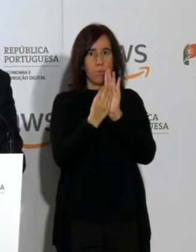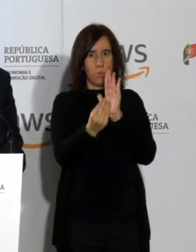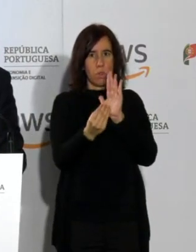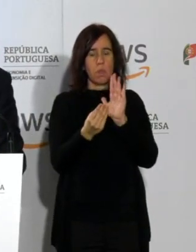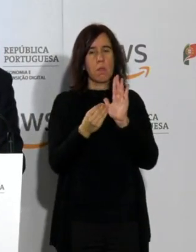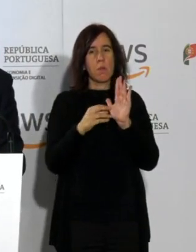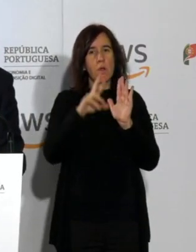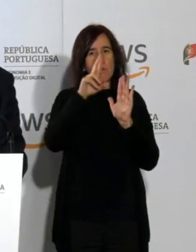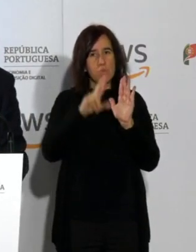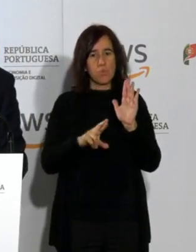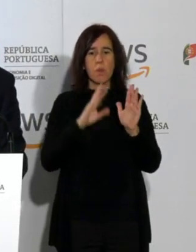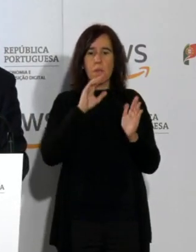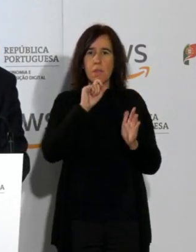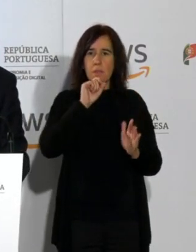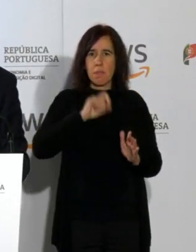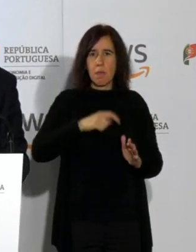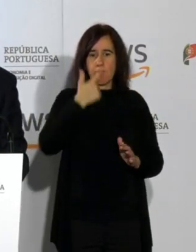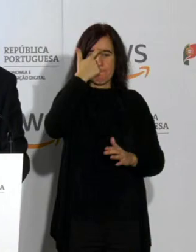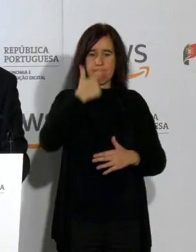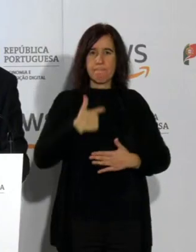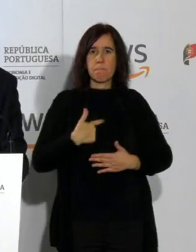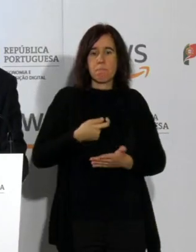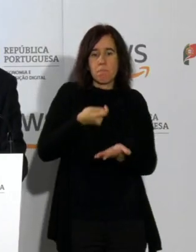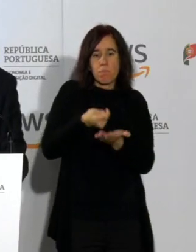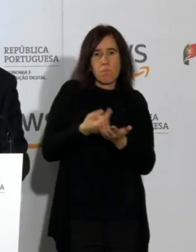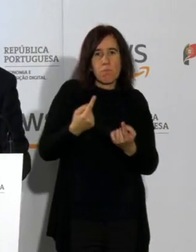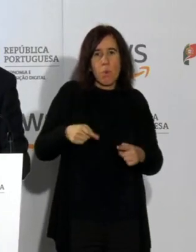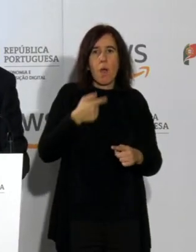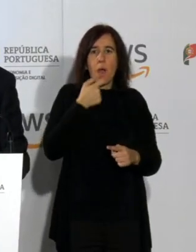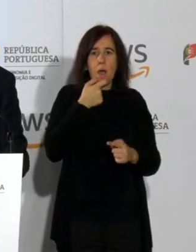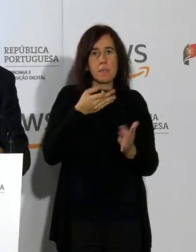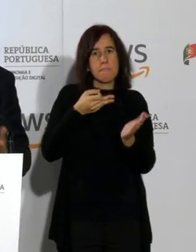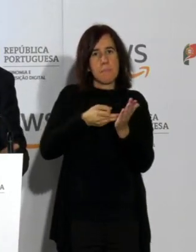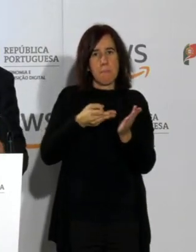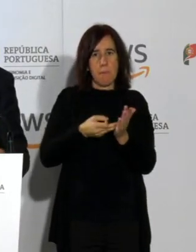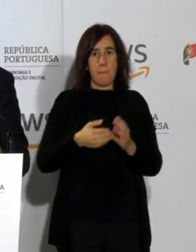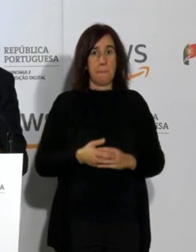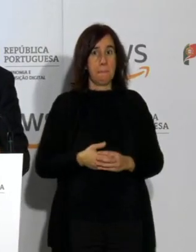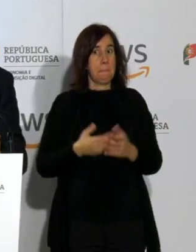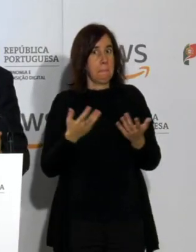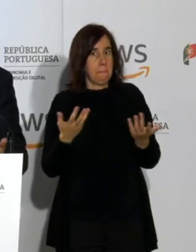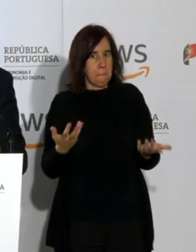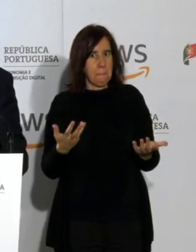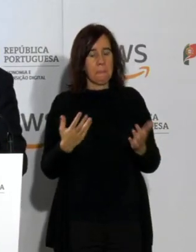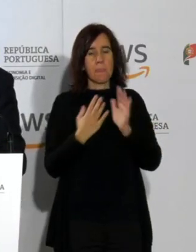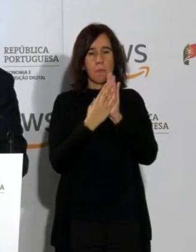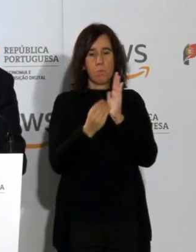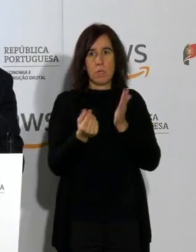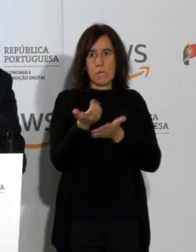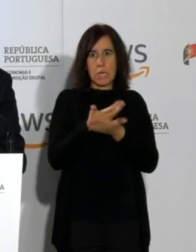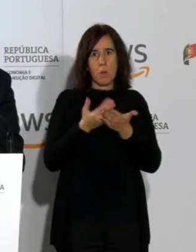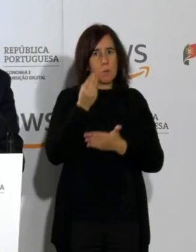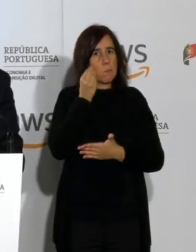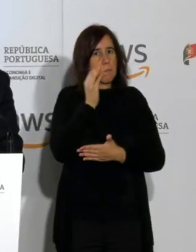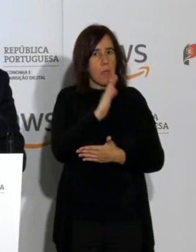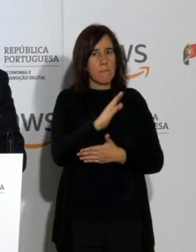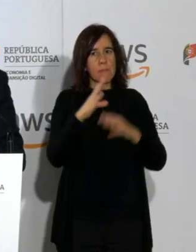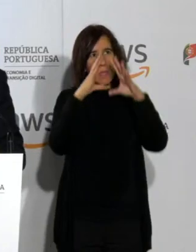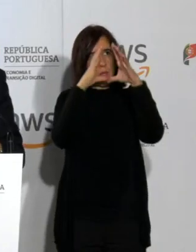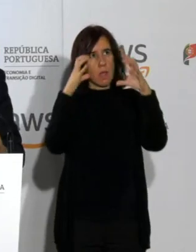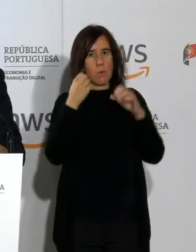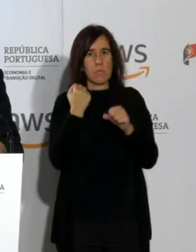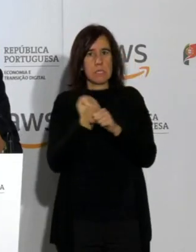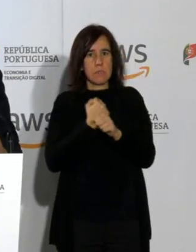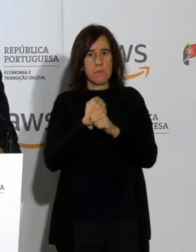custeio permite ao utilizador pagar apenas o que efetivamente consome. Ou seja, o próprio modelo de negócio típico do serviço cloud